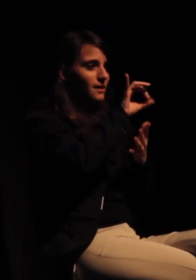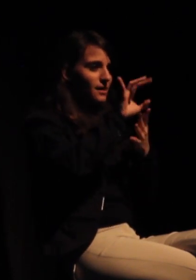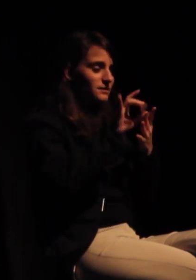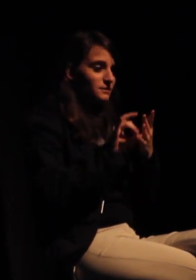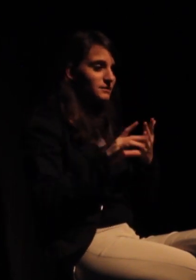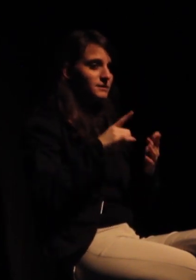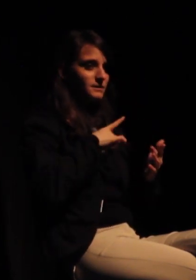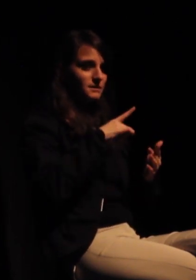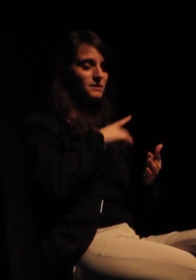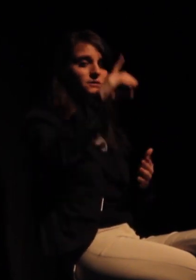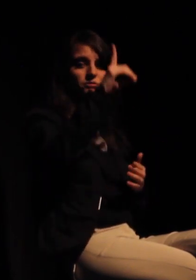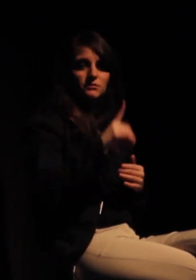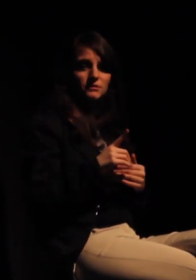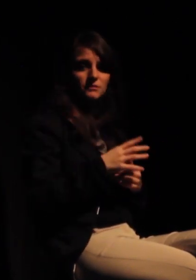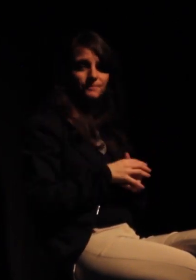o direito de